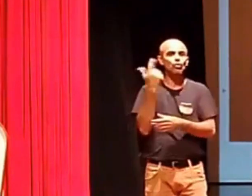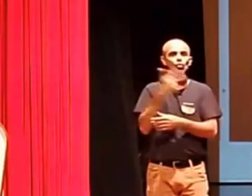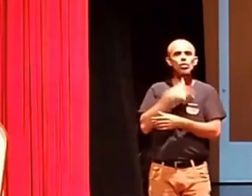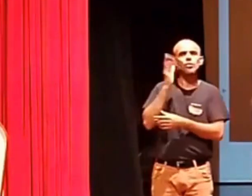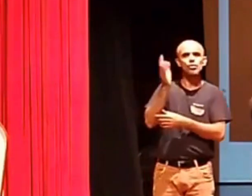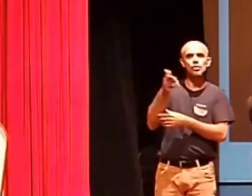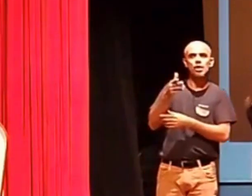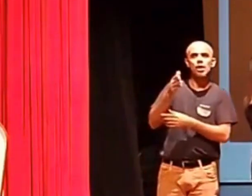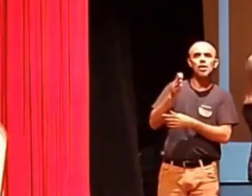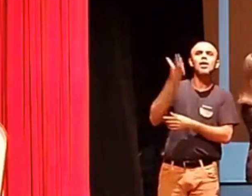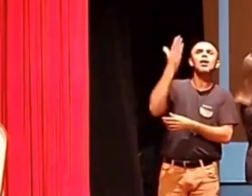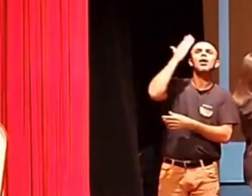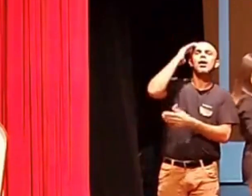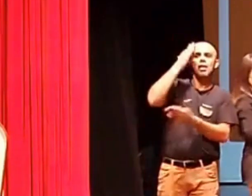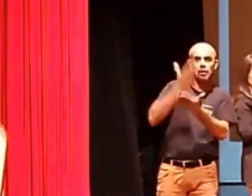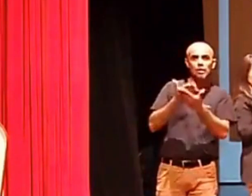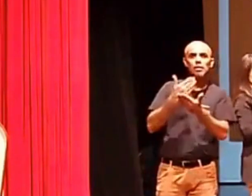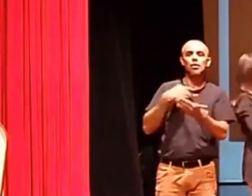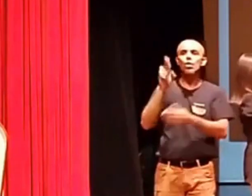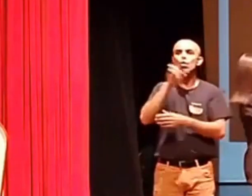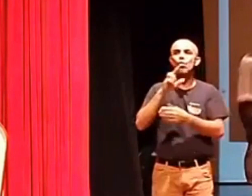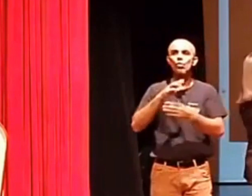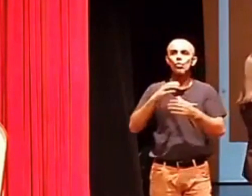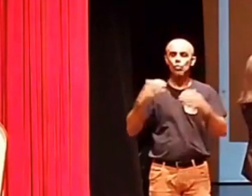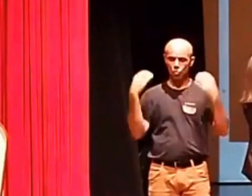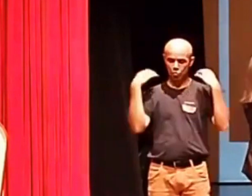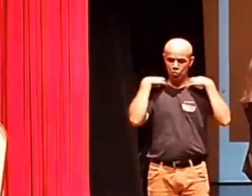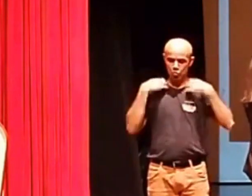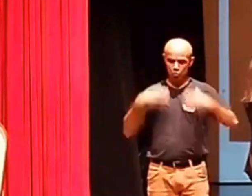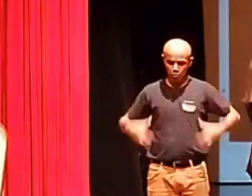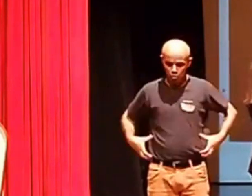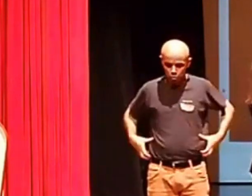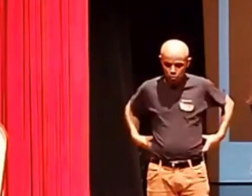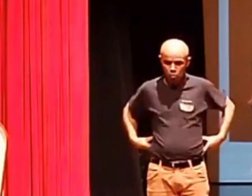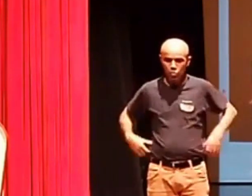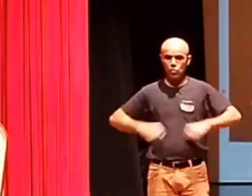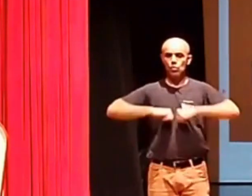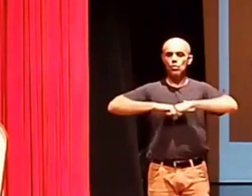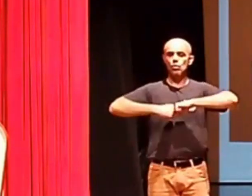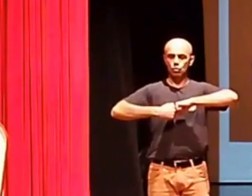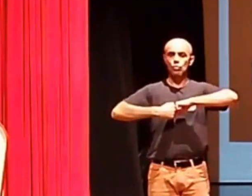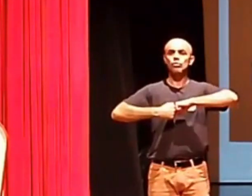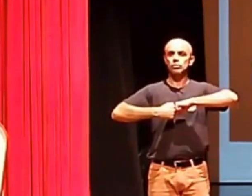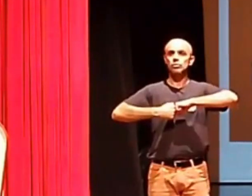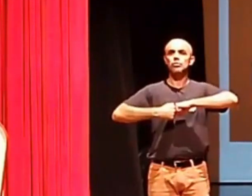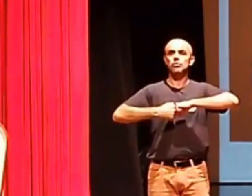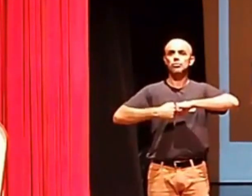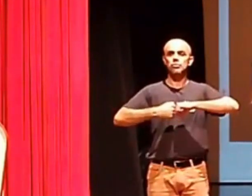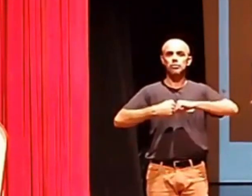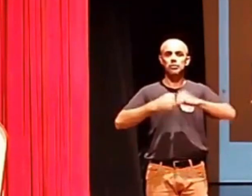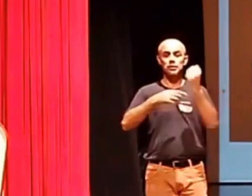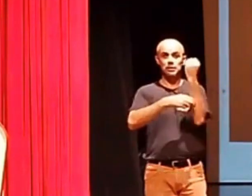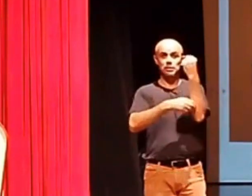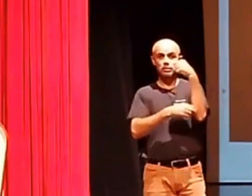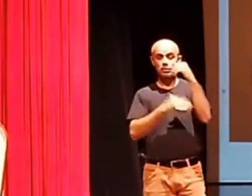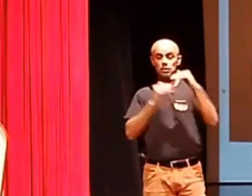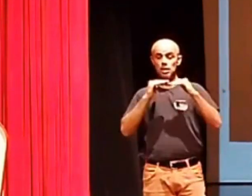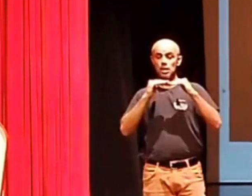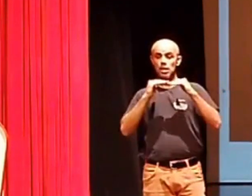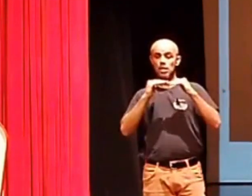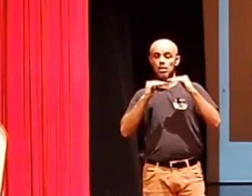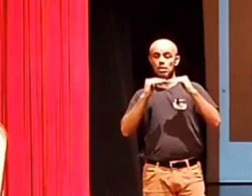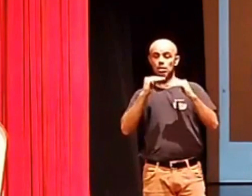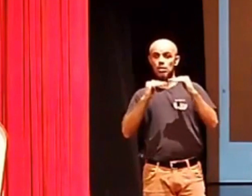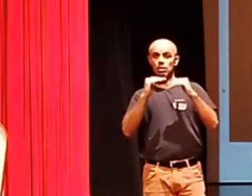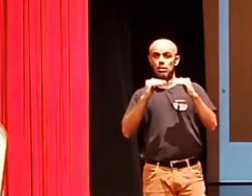está intervindo com o uso de colete nesses graus aqui, mais moderados, que é para evitar que